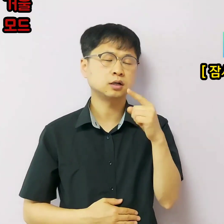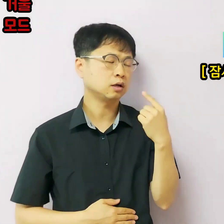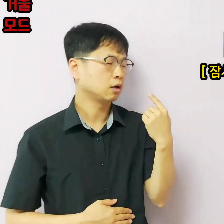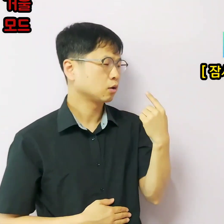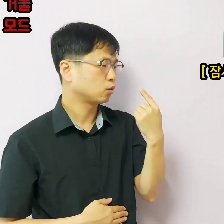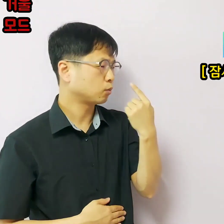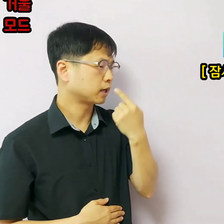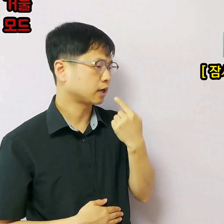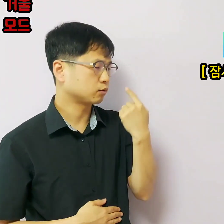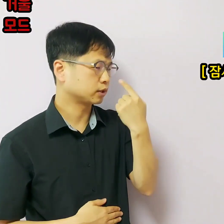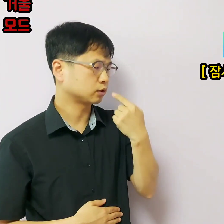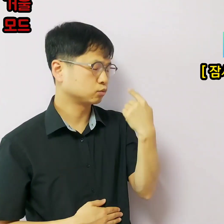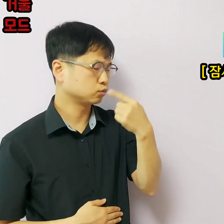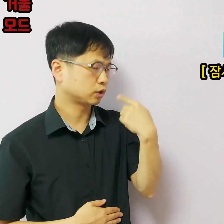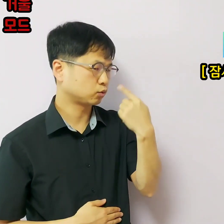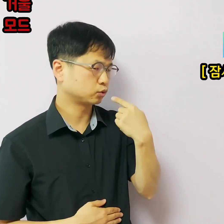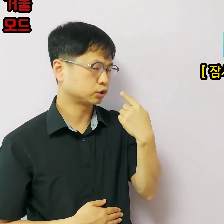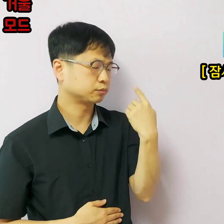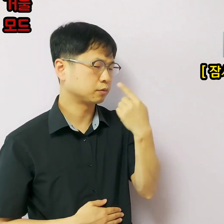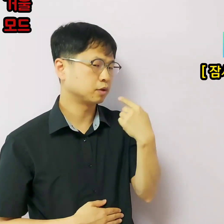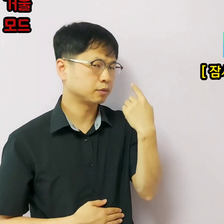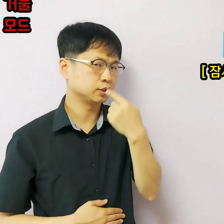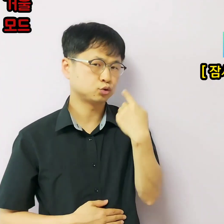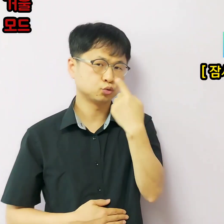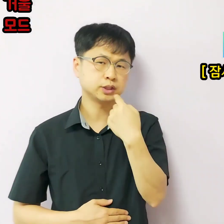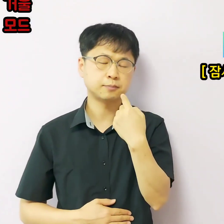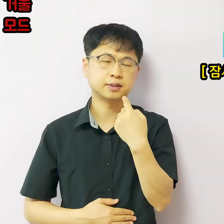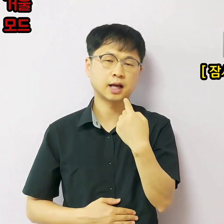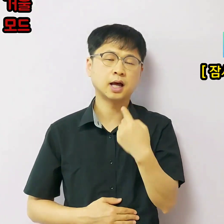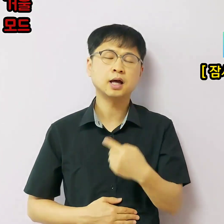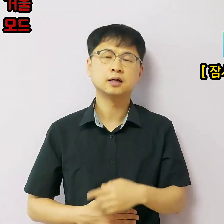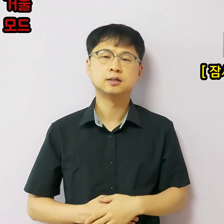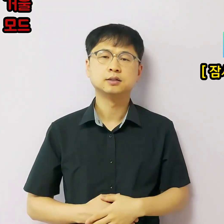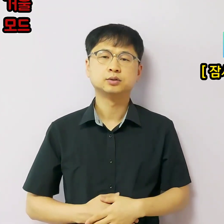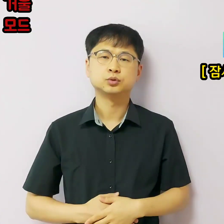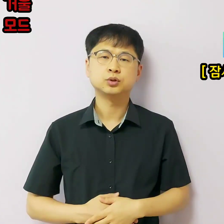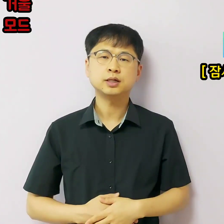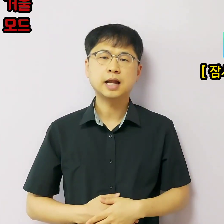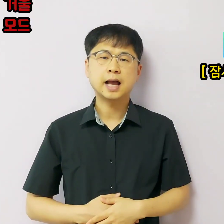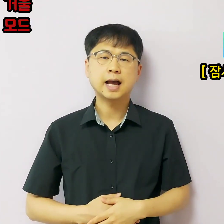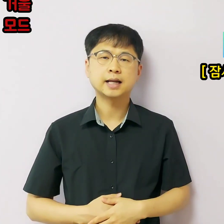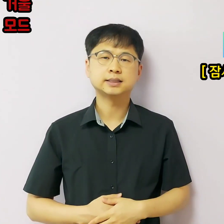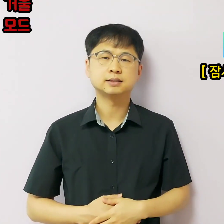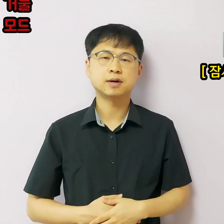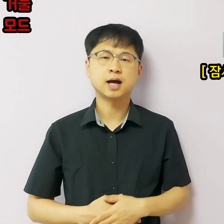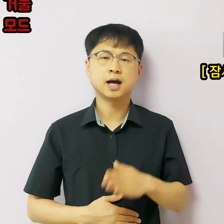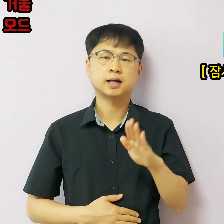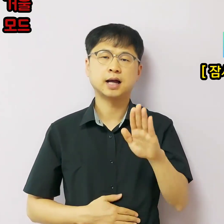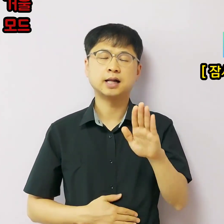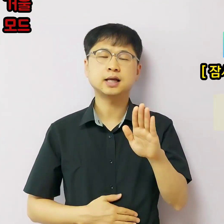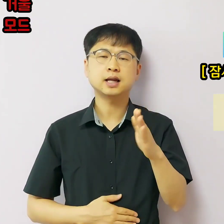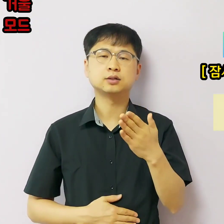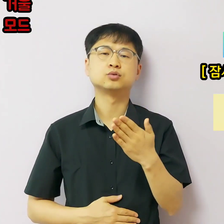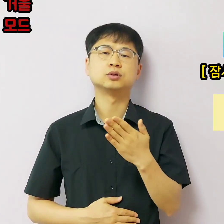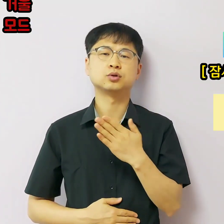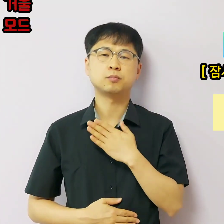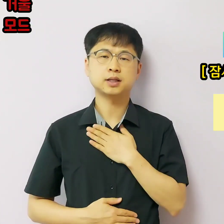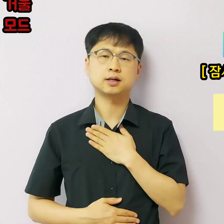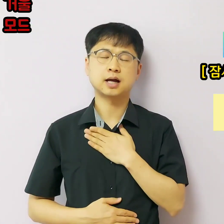검지손가락을 코 방향으로 해서 둥글게 돌려주시면 뭐뭐인 줄이 됩니다. 줄 알았지만 알다라는 수어는 손바닥을